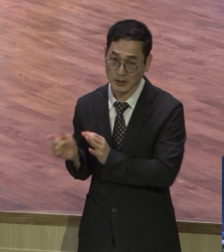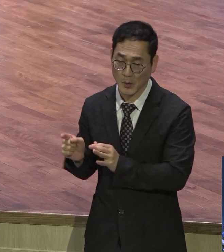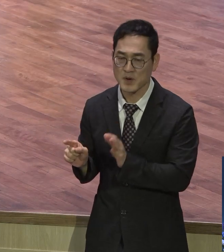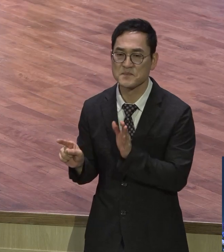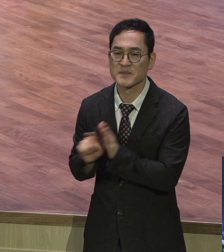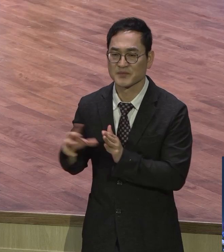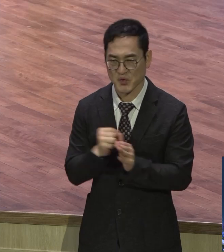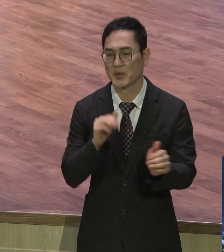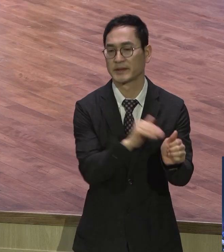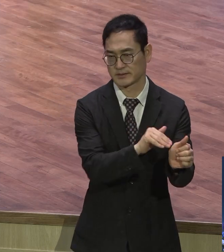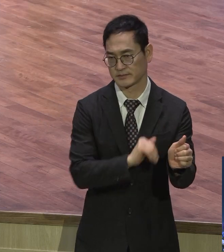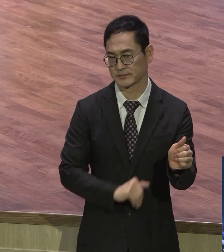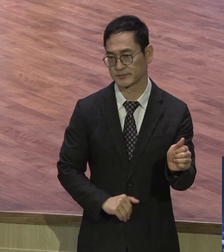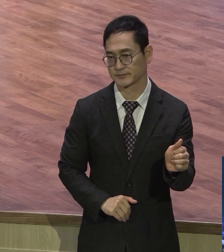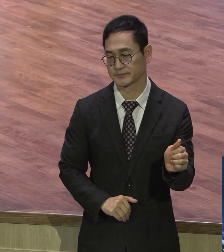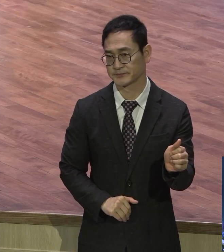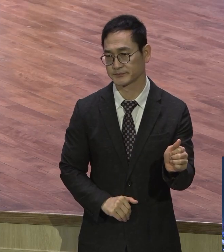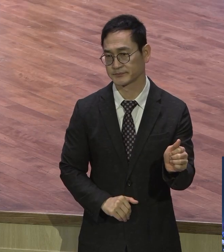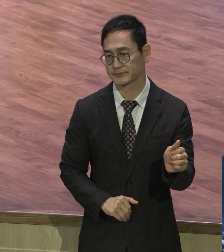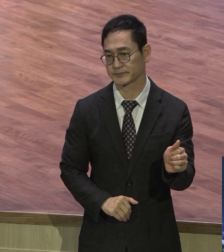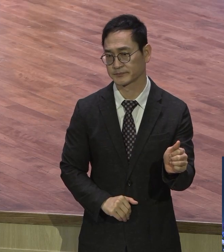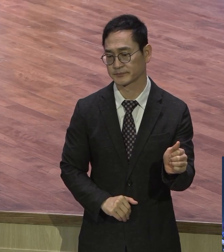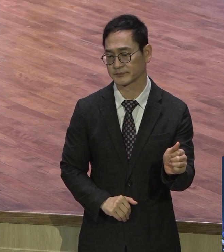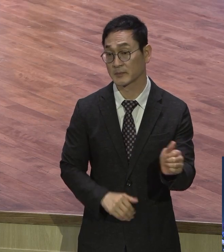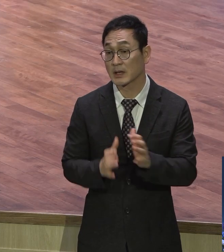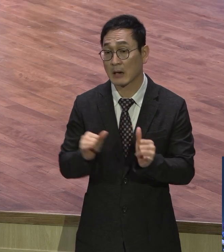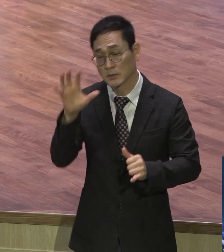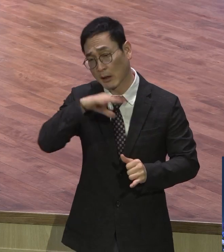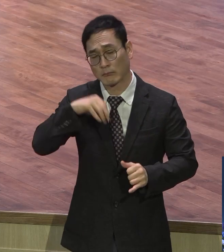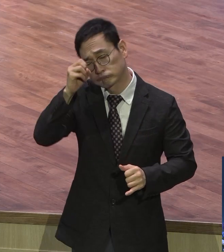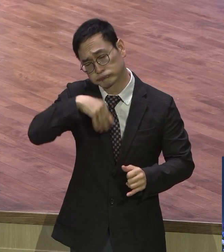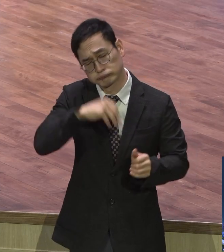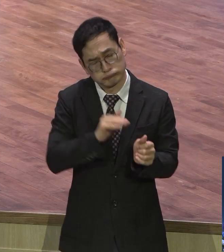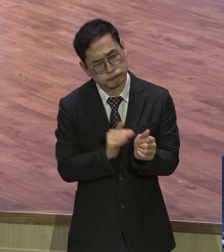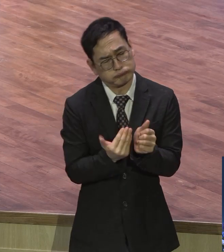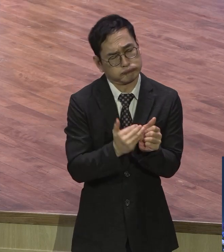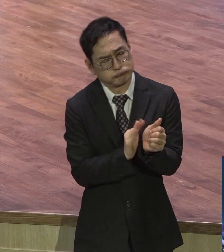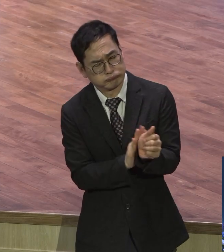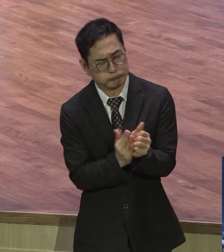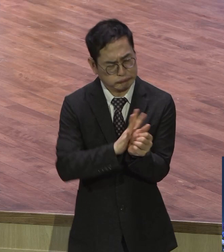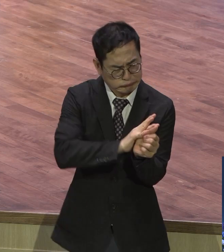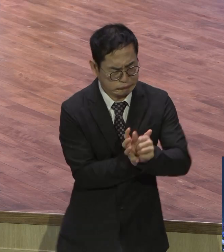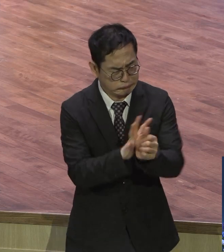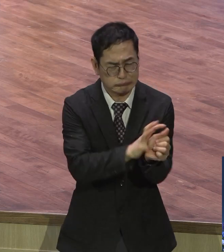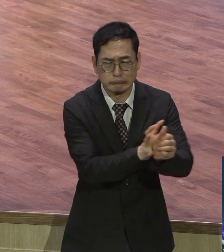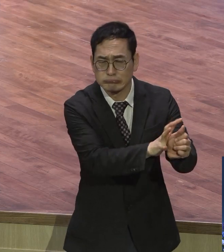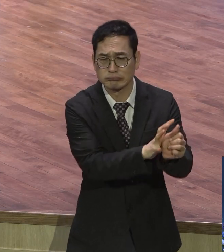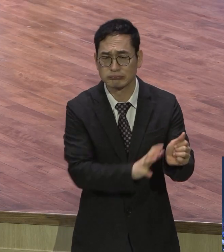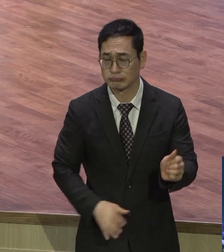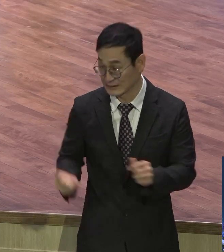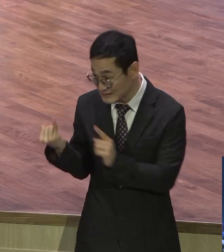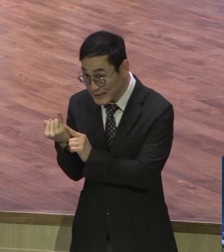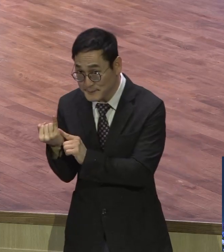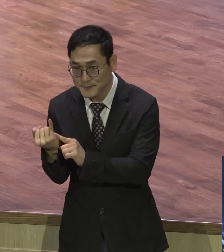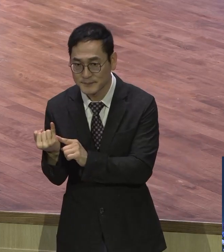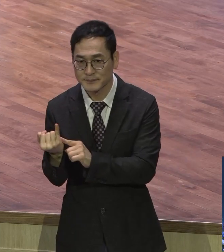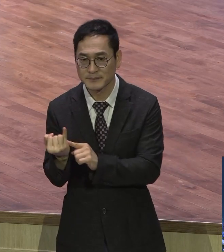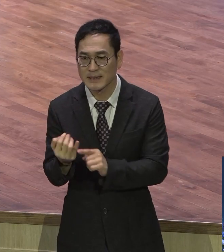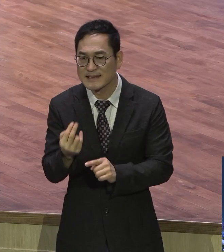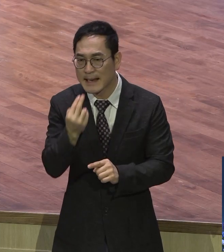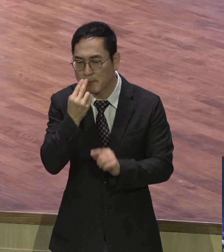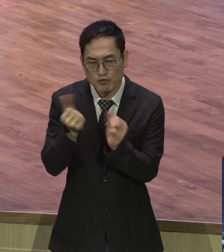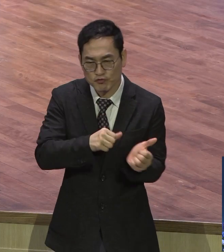만짐이에요. 603톤을 다 그냥 단순한 만짐. 이 여자는 생명근